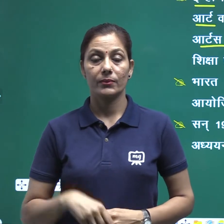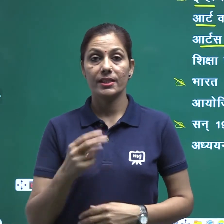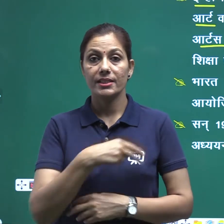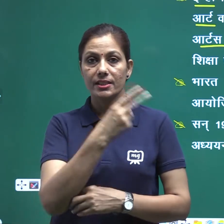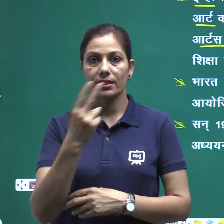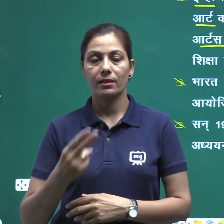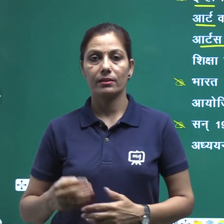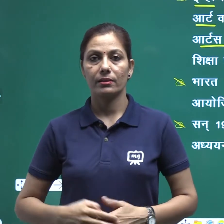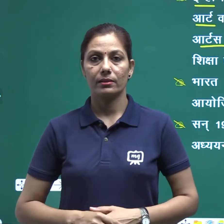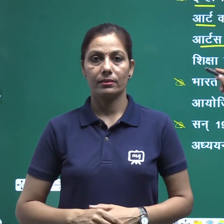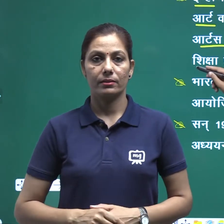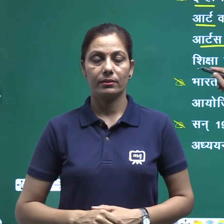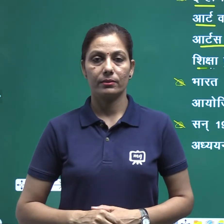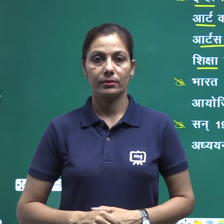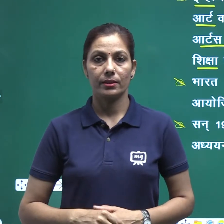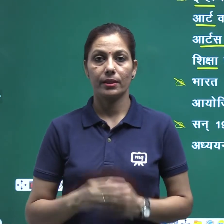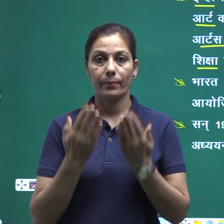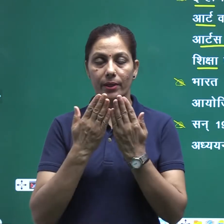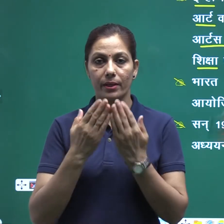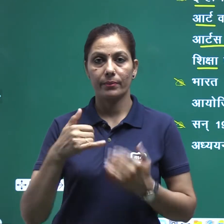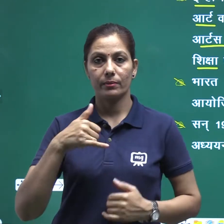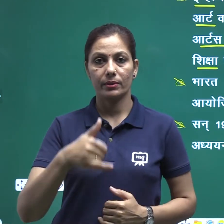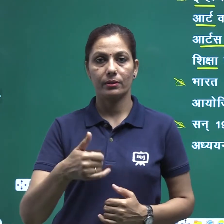की शिक्षा प्राप्त की।